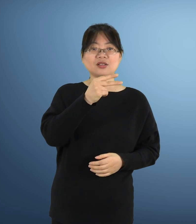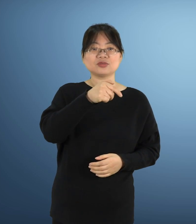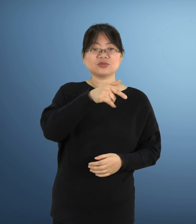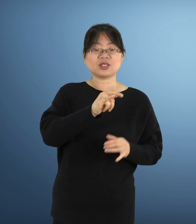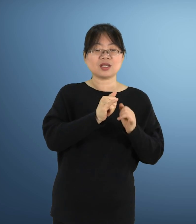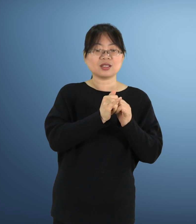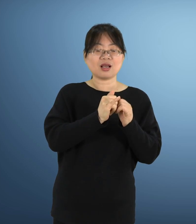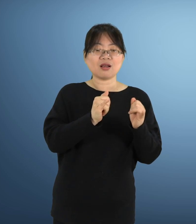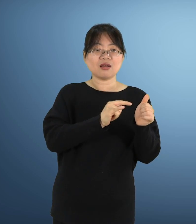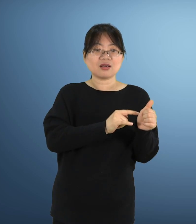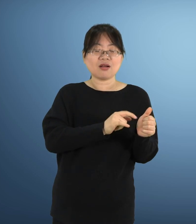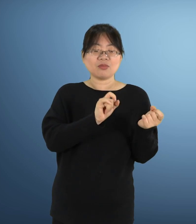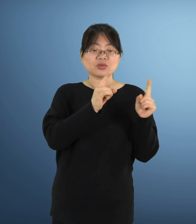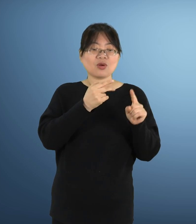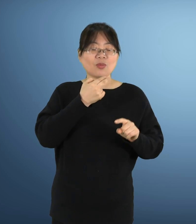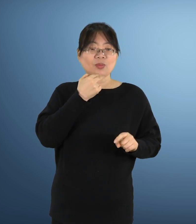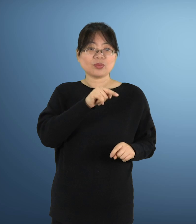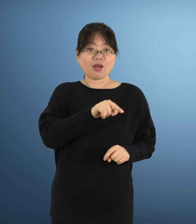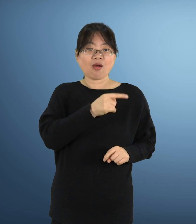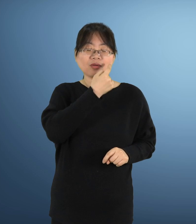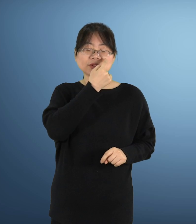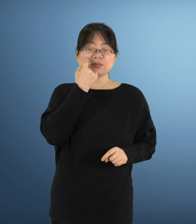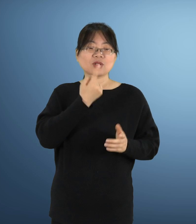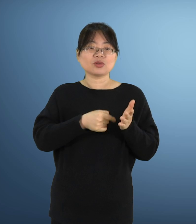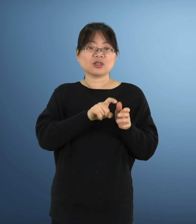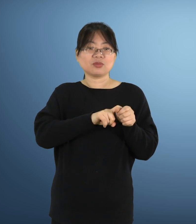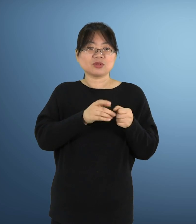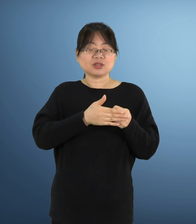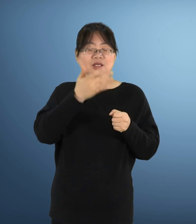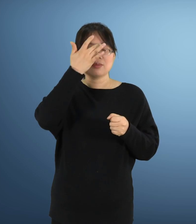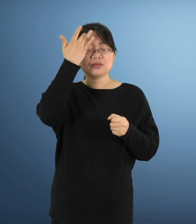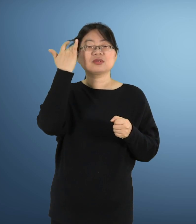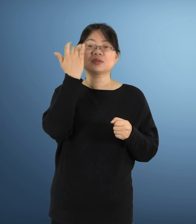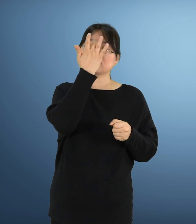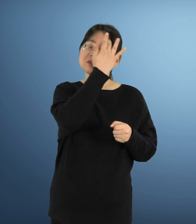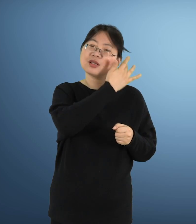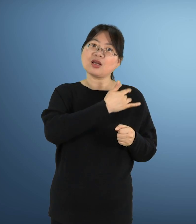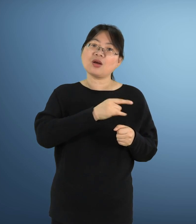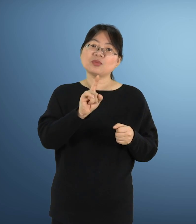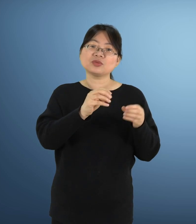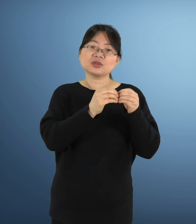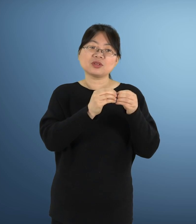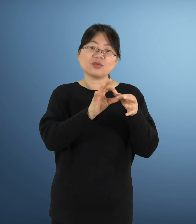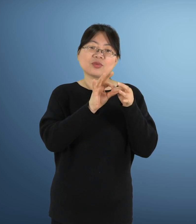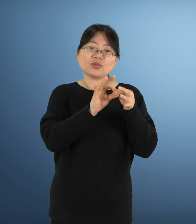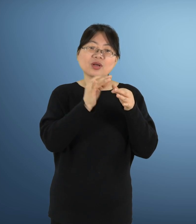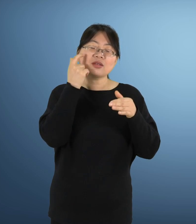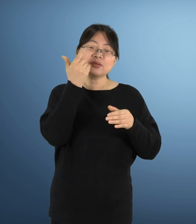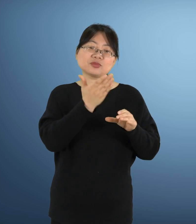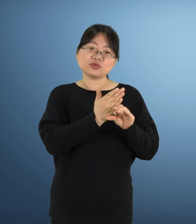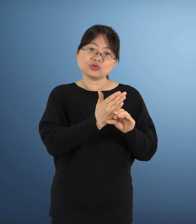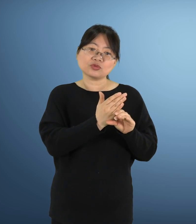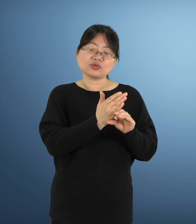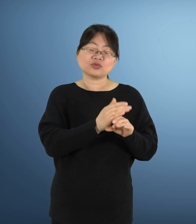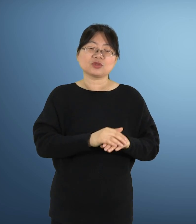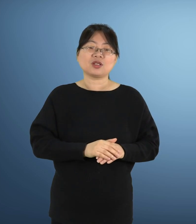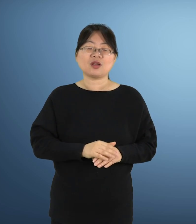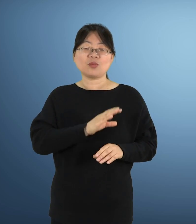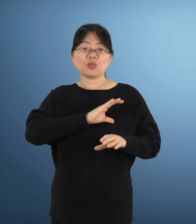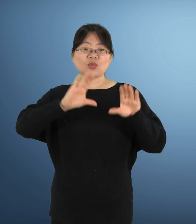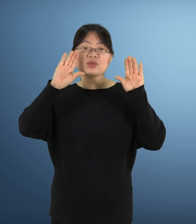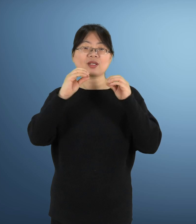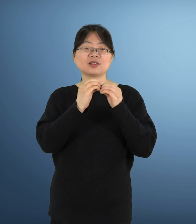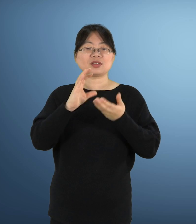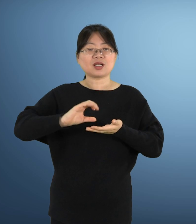사람들이 부활이 없다는 걸 증명하기 위해서 무슨 글로 질문을 했죠?